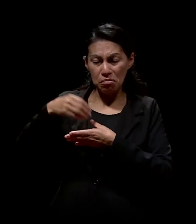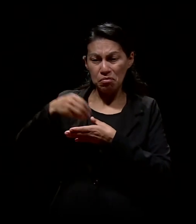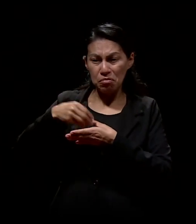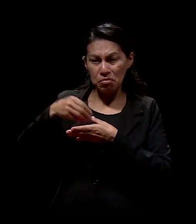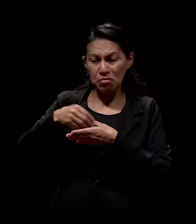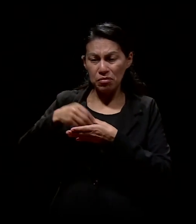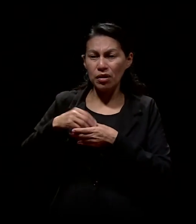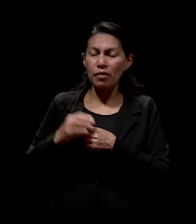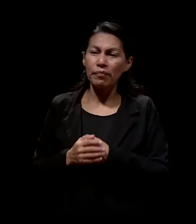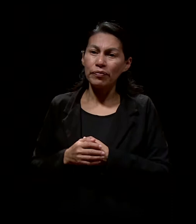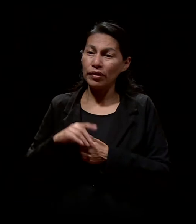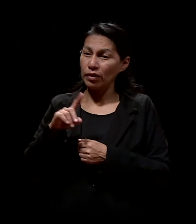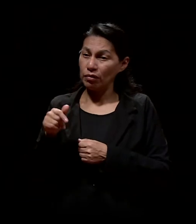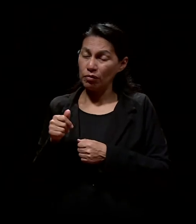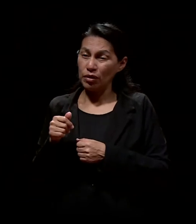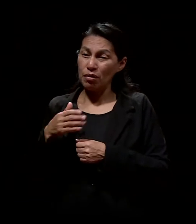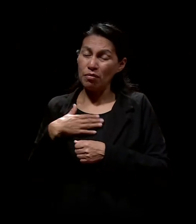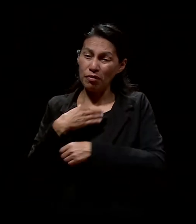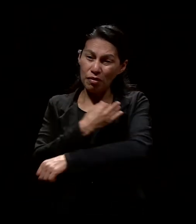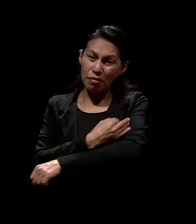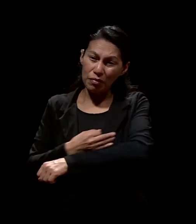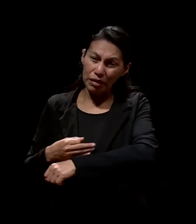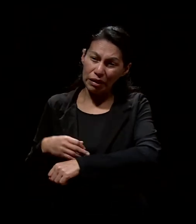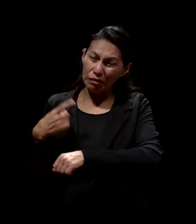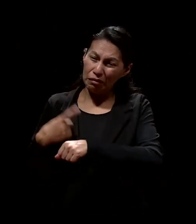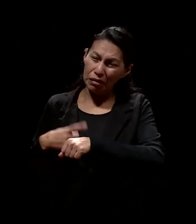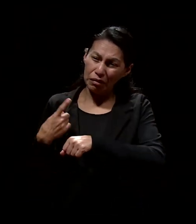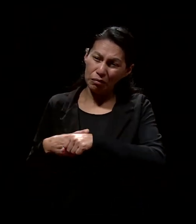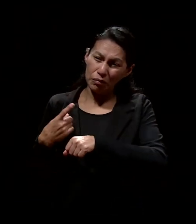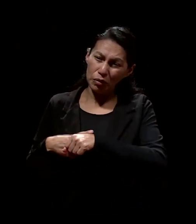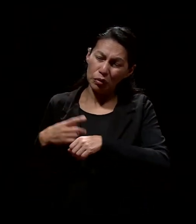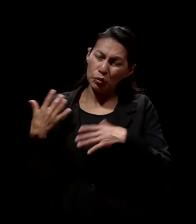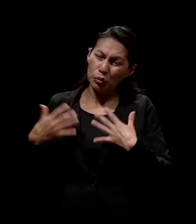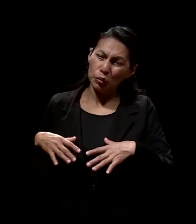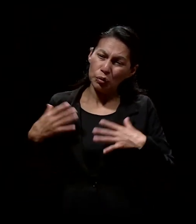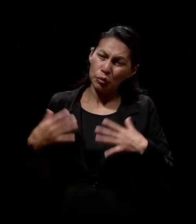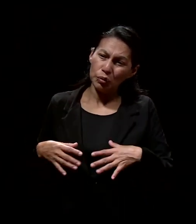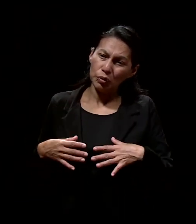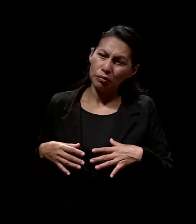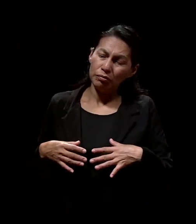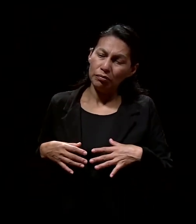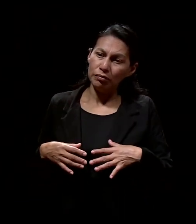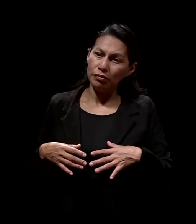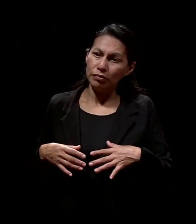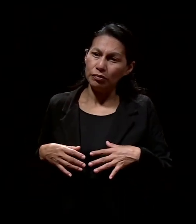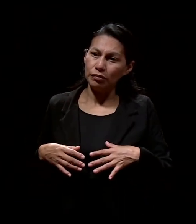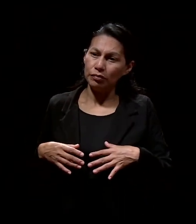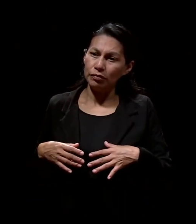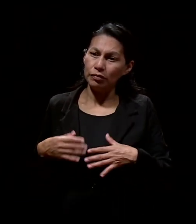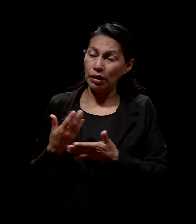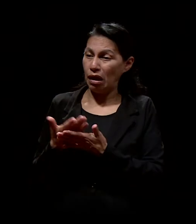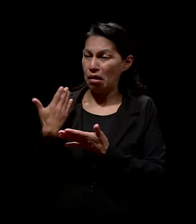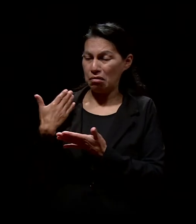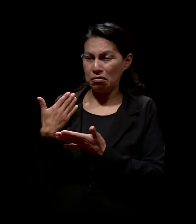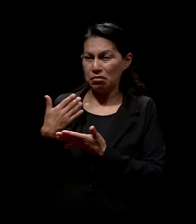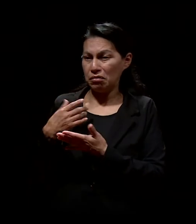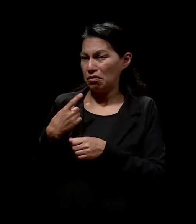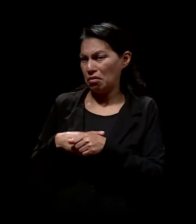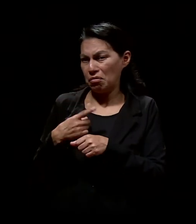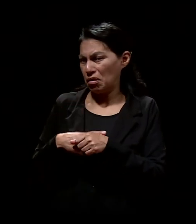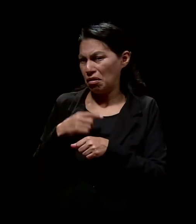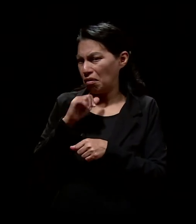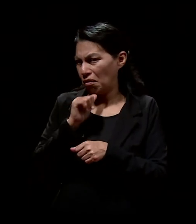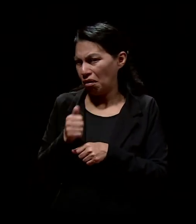año, mi familia se enfermó. Mi familia se enfermó. No, gracias a Dios no les